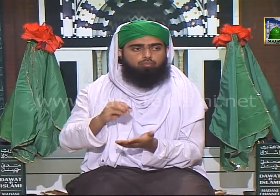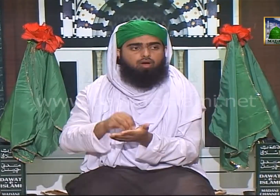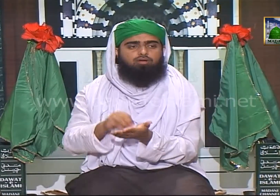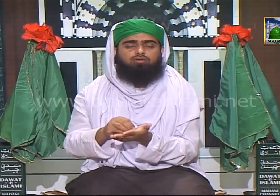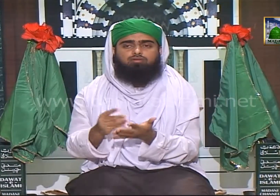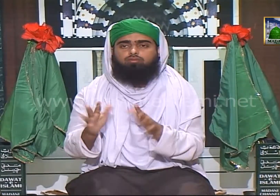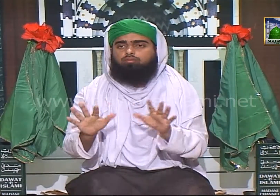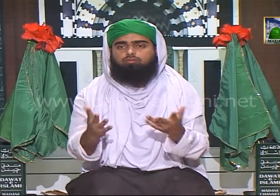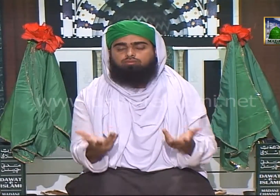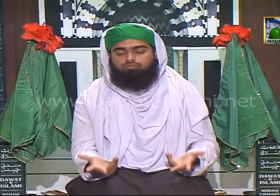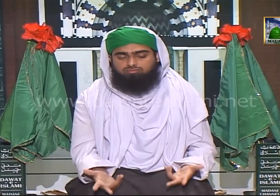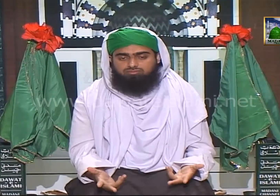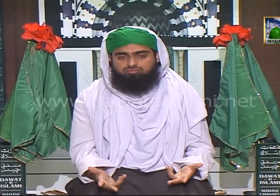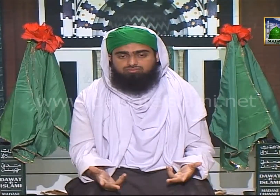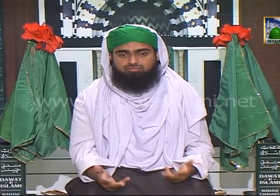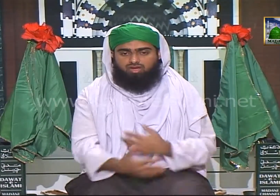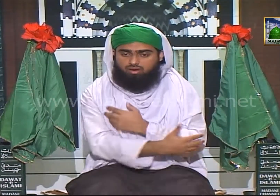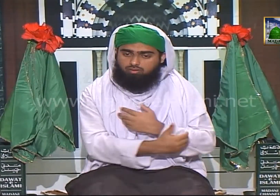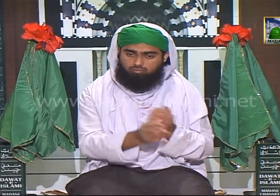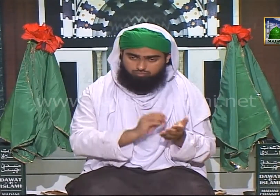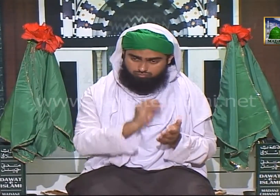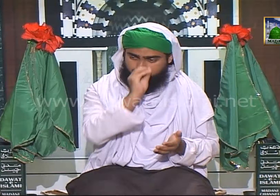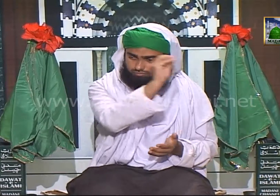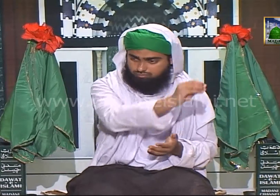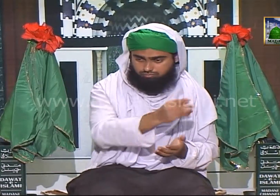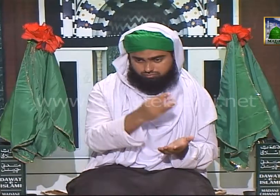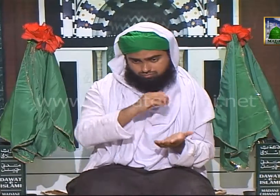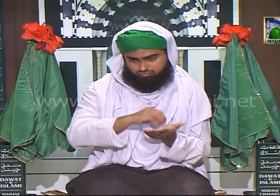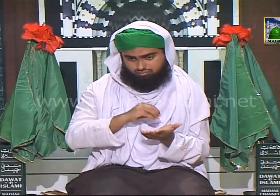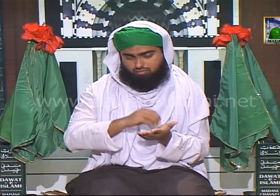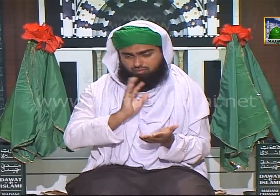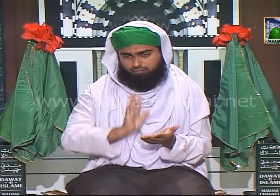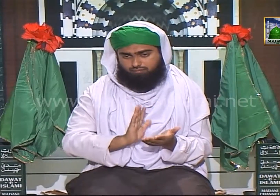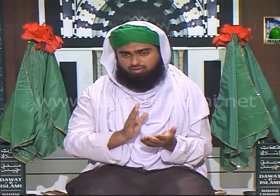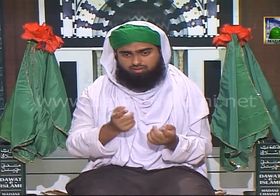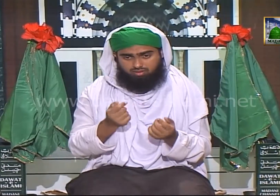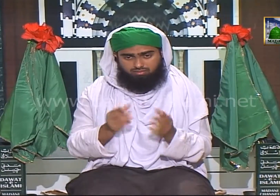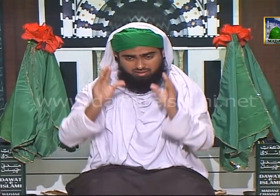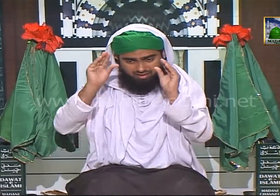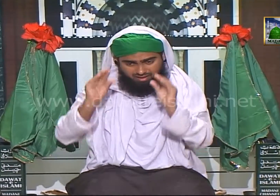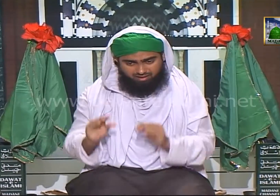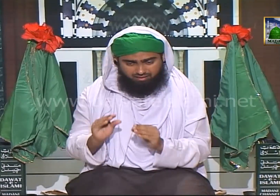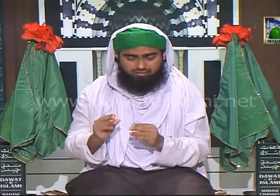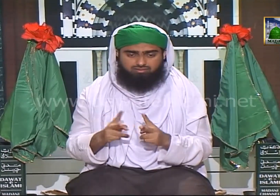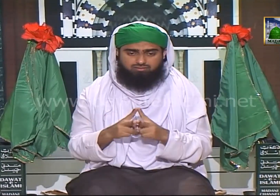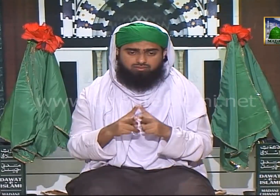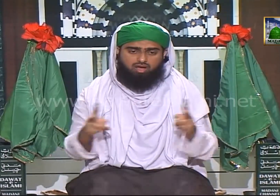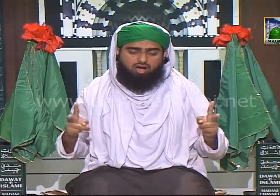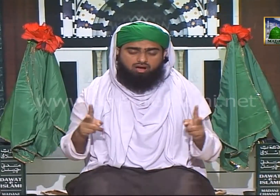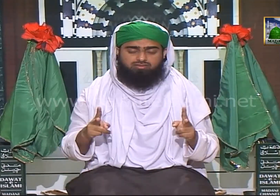दें, बचाकर गरीबों को क्यों ना दें। तो ये बहरहाल है कि दाम कम कराना ये हसनन करीमैन की सुन्नत। बहरहाल